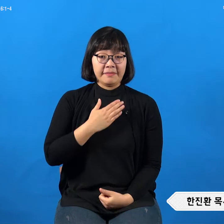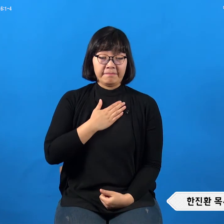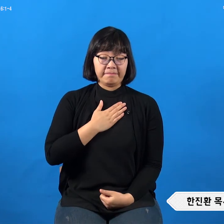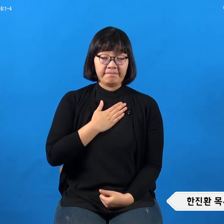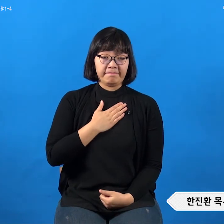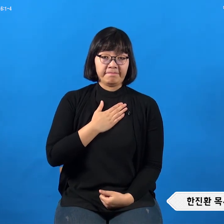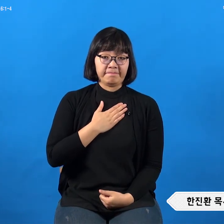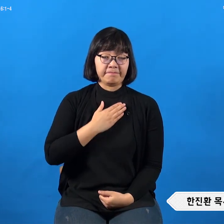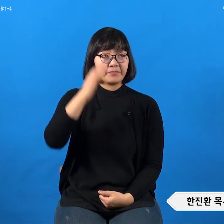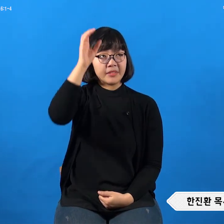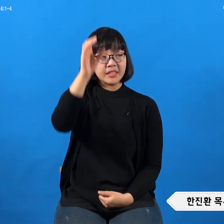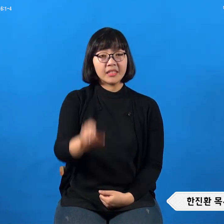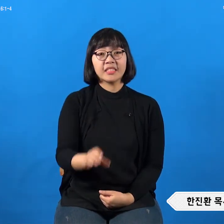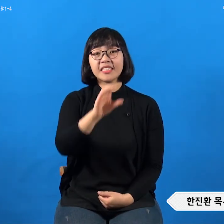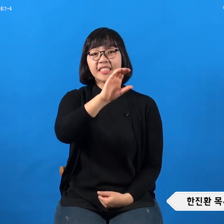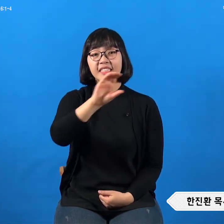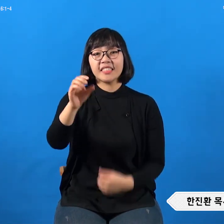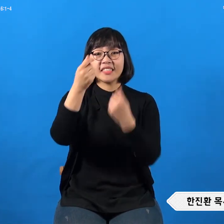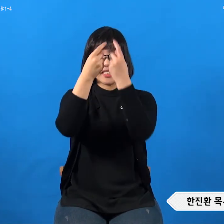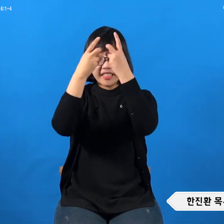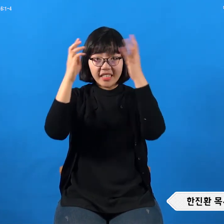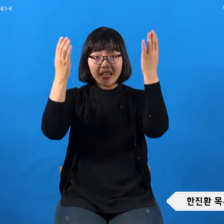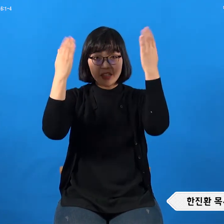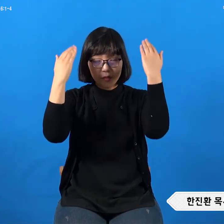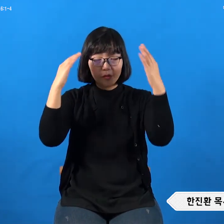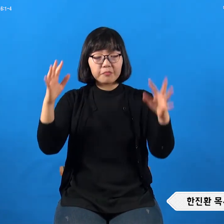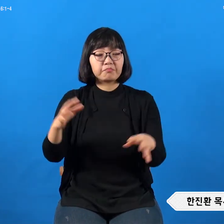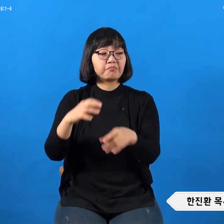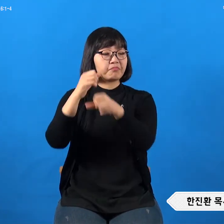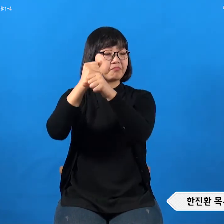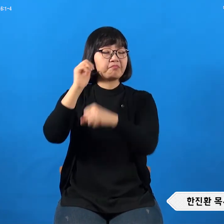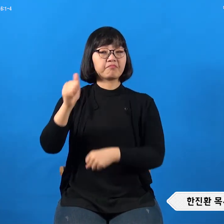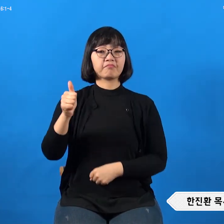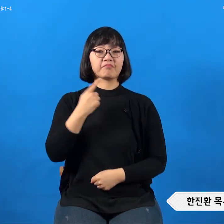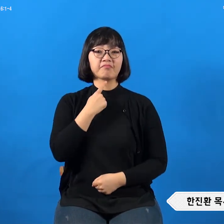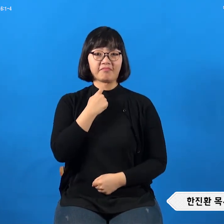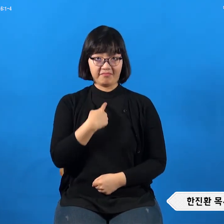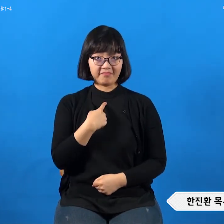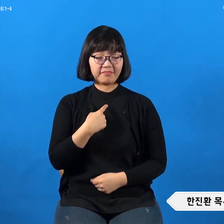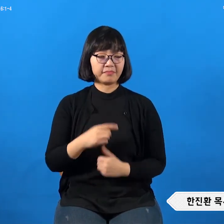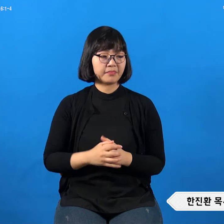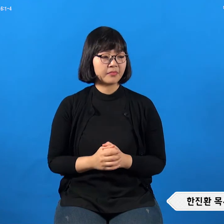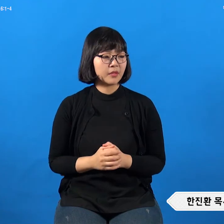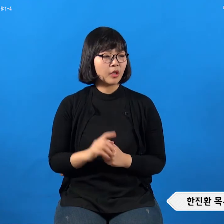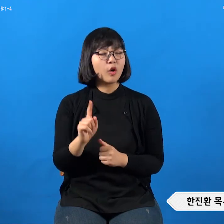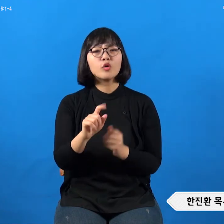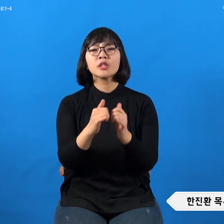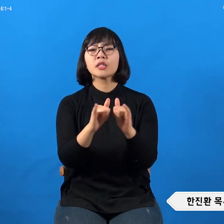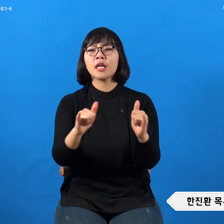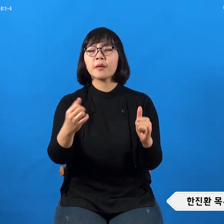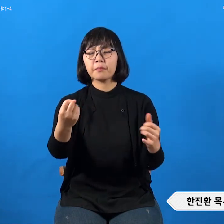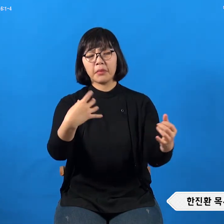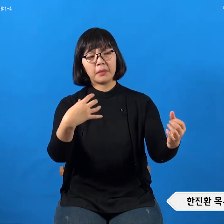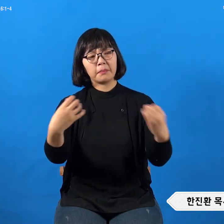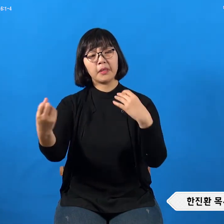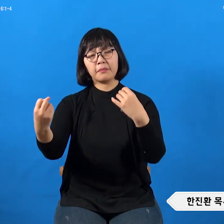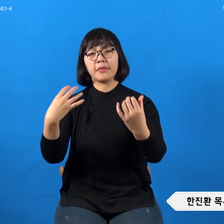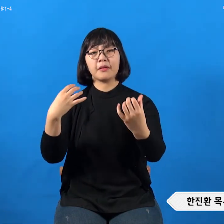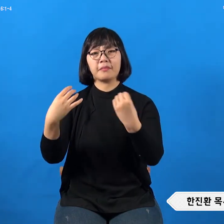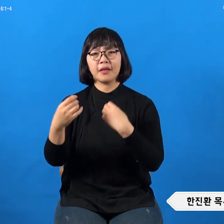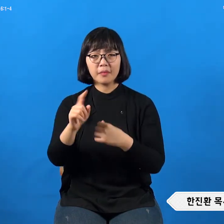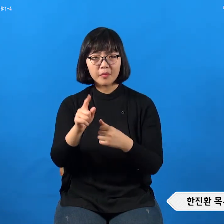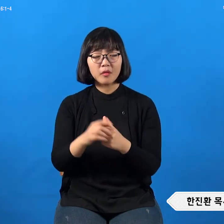제가 신학교 원장으로 있을 때 제가 책임자니까 저에게 종종 그렇게 말하는 사람이 있었습니다.